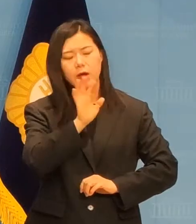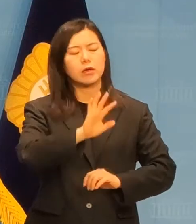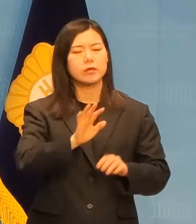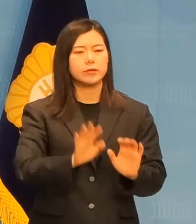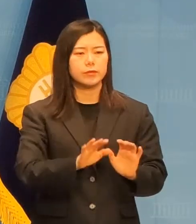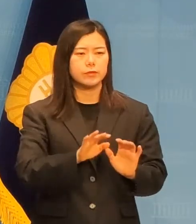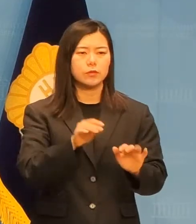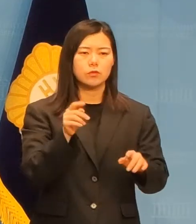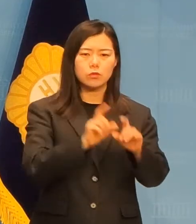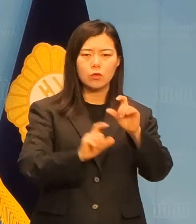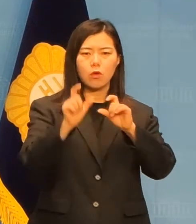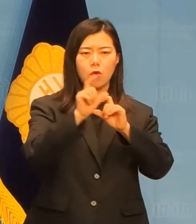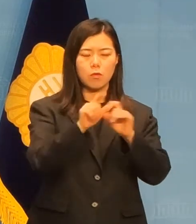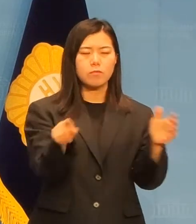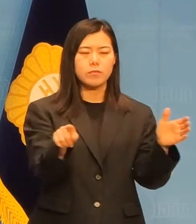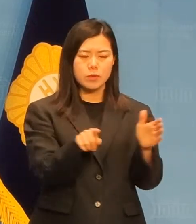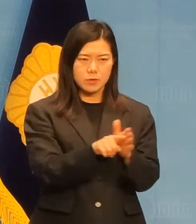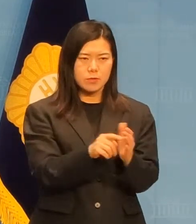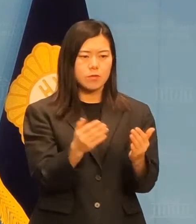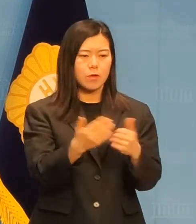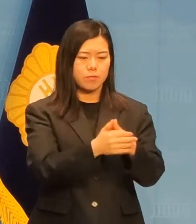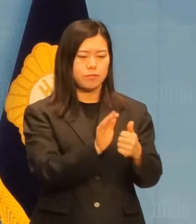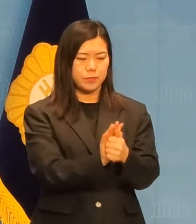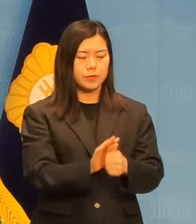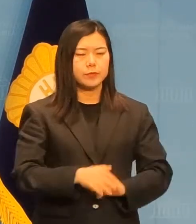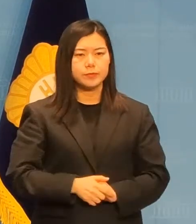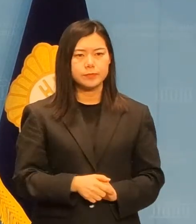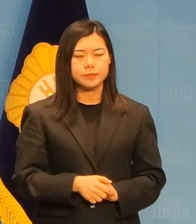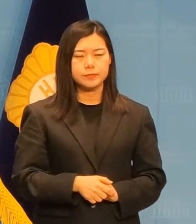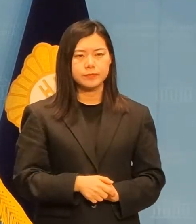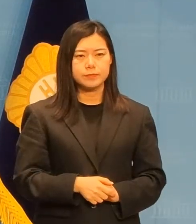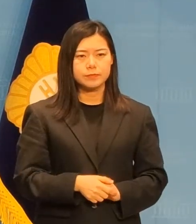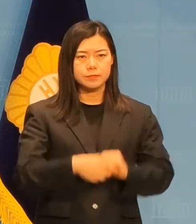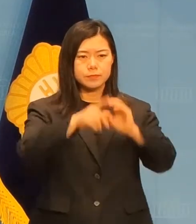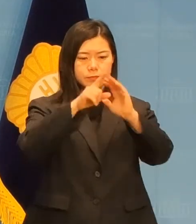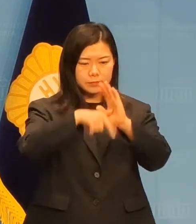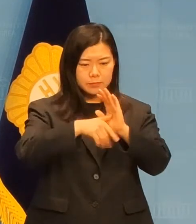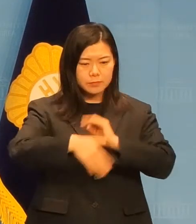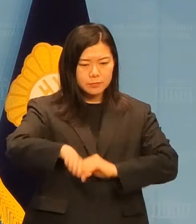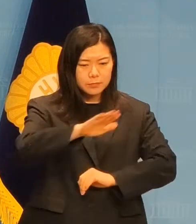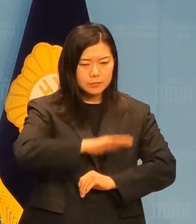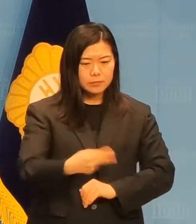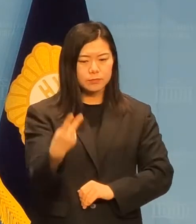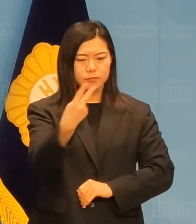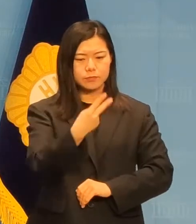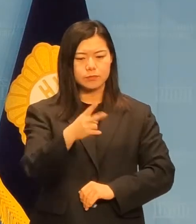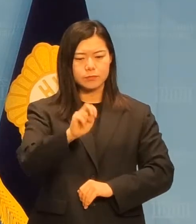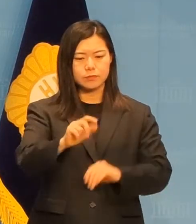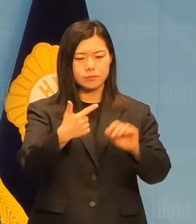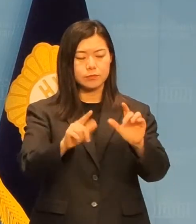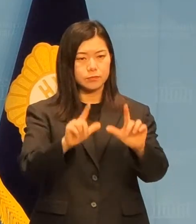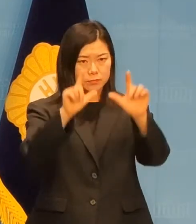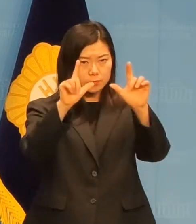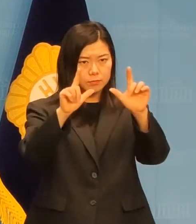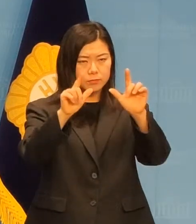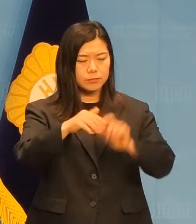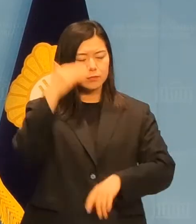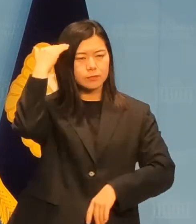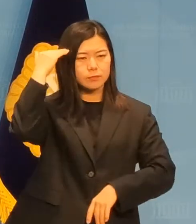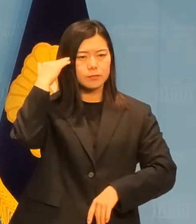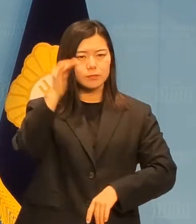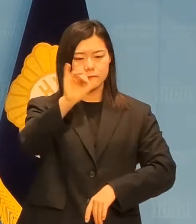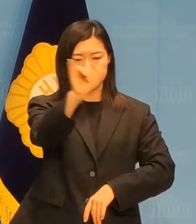나가야 합니다. 그리하여 우리는 2026년을